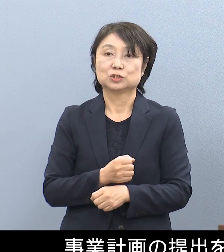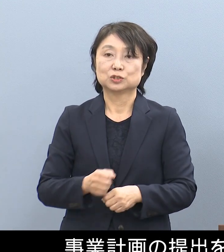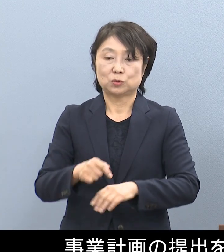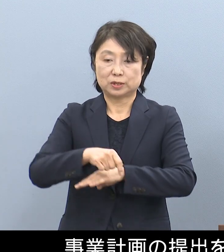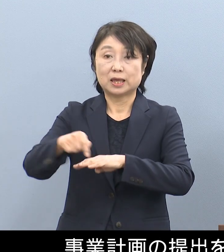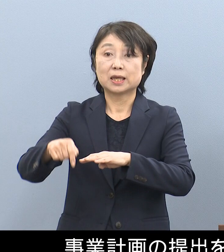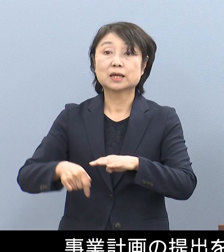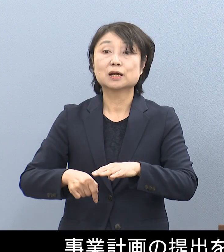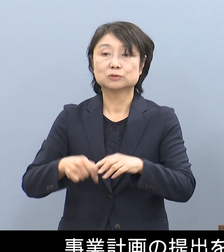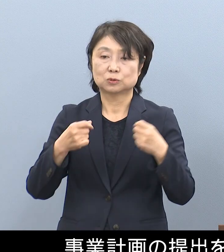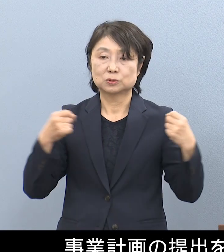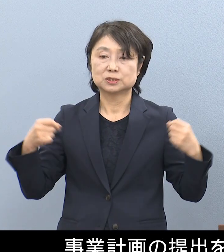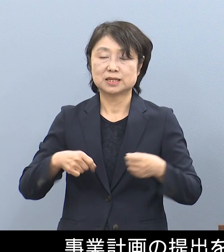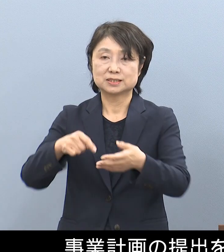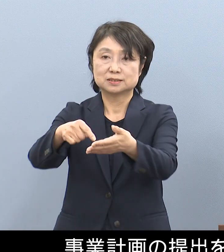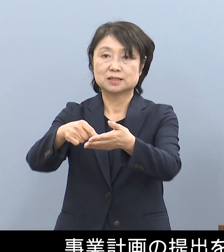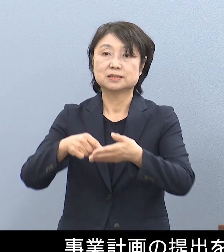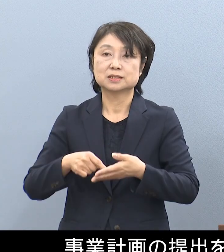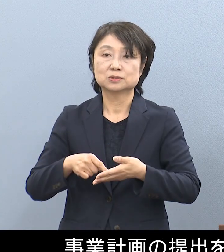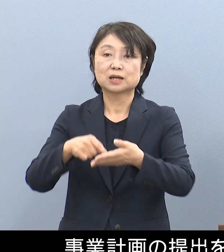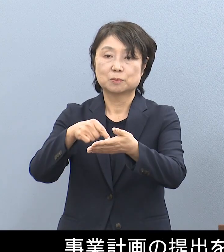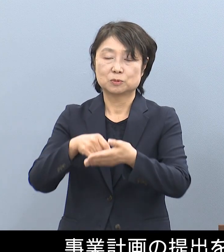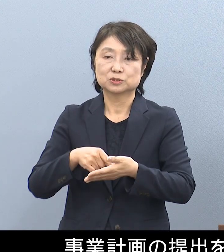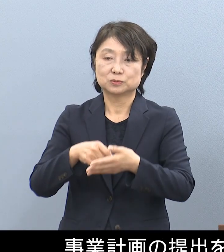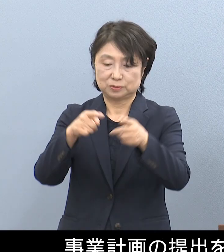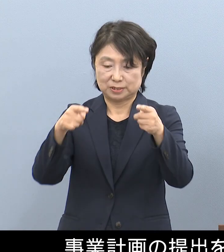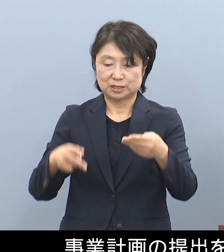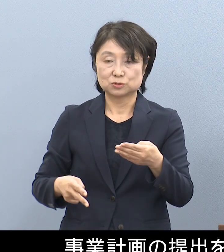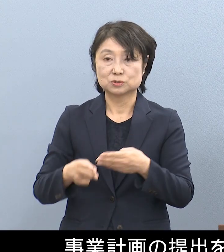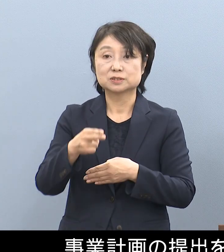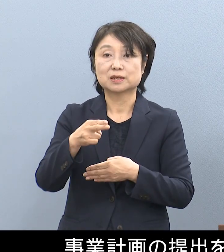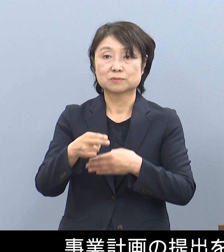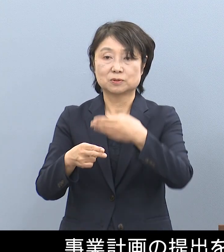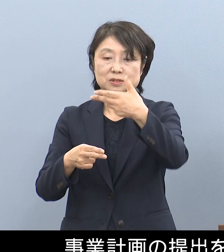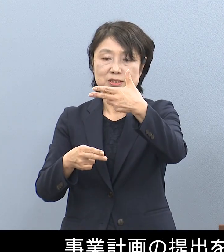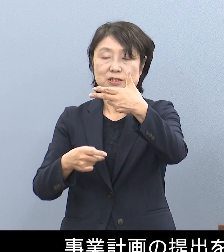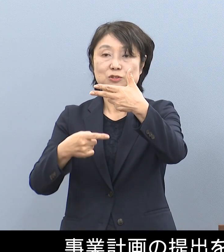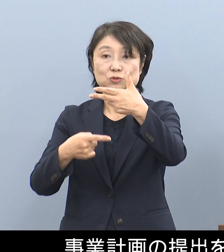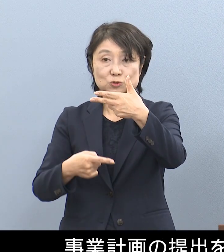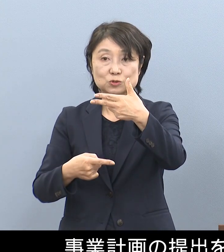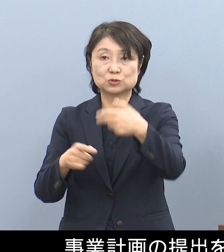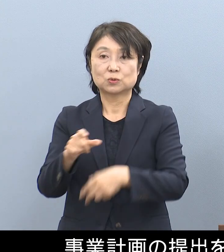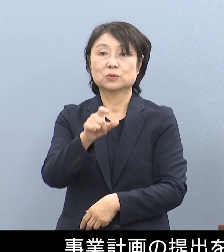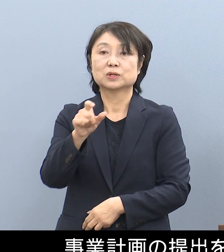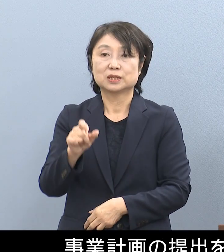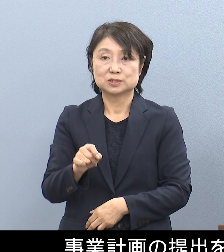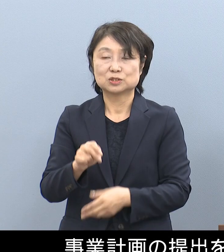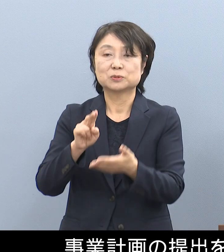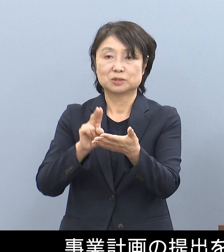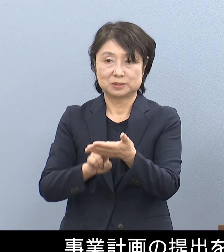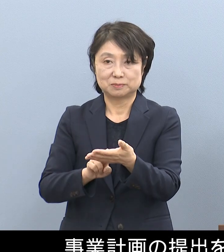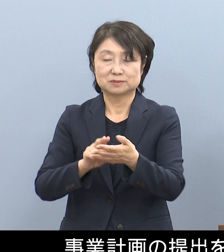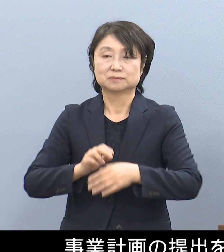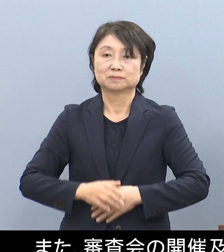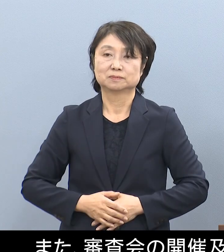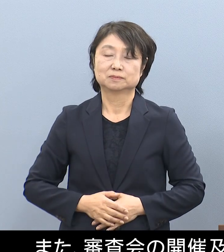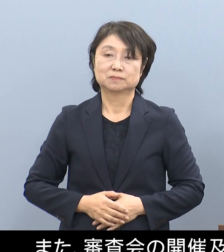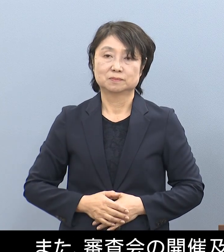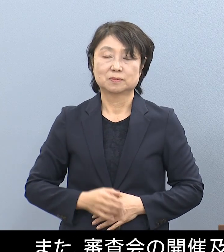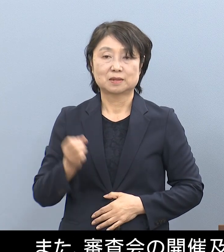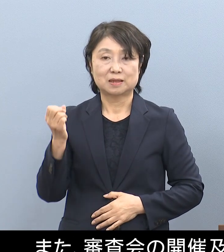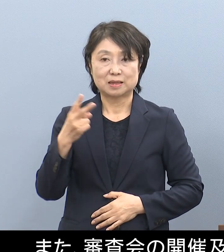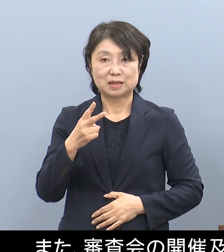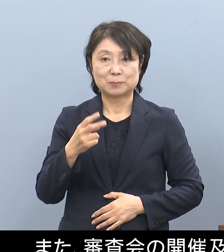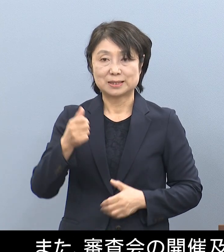の提出を含む参加申し込み書の提出期限を7月1日月曜日といたしております。